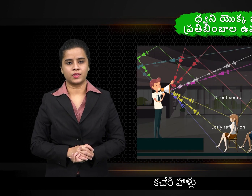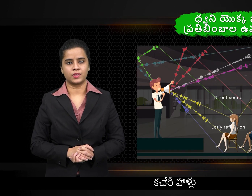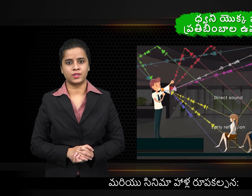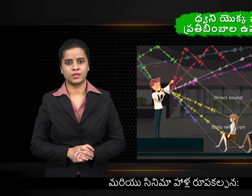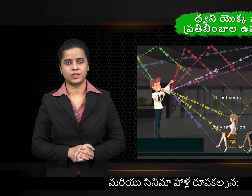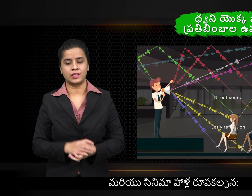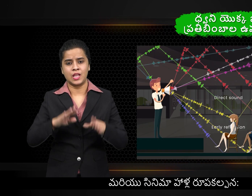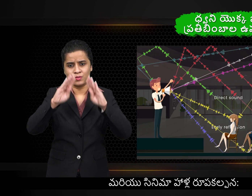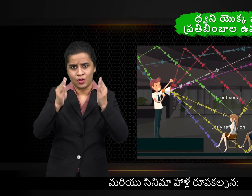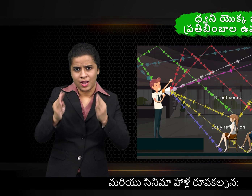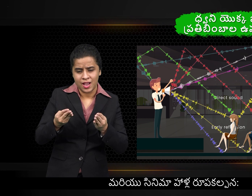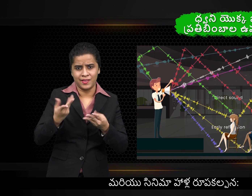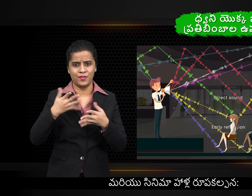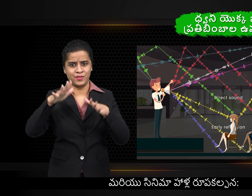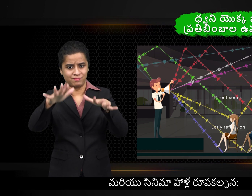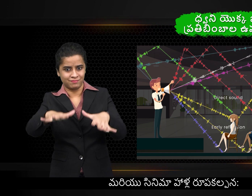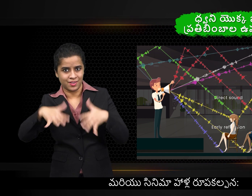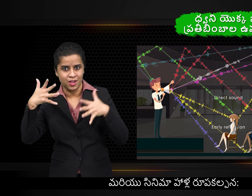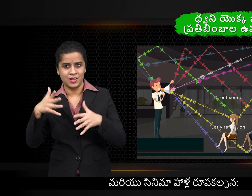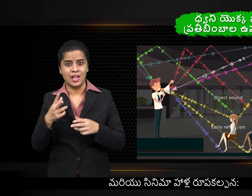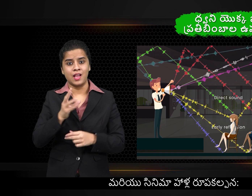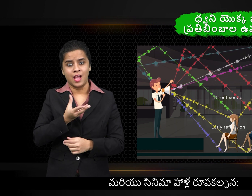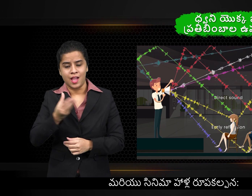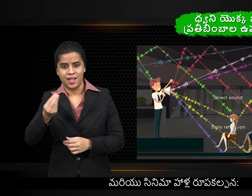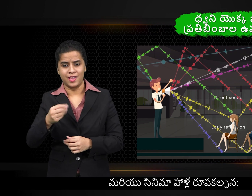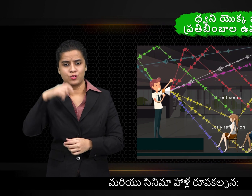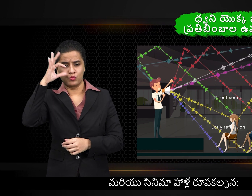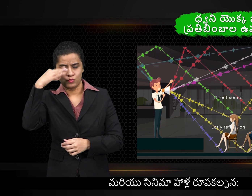కచేరీ హాళ్లు మరియు సినిమా హాళ్ల రూపకల్పన.